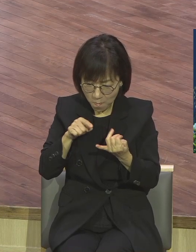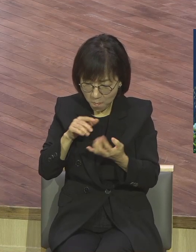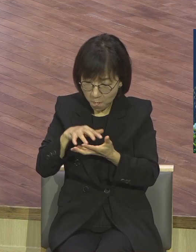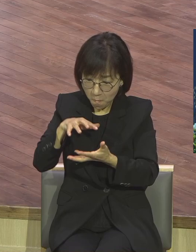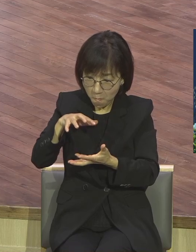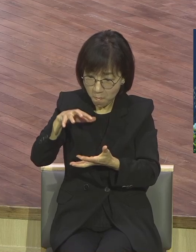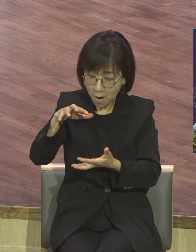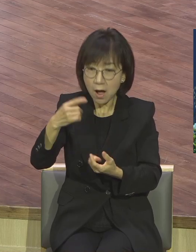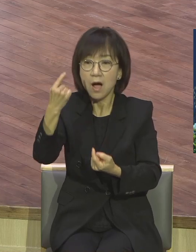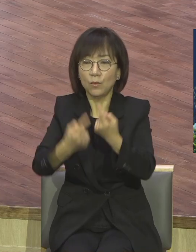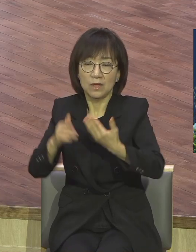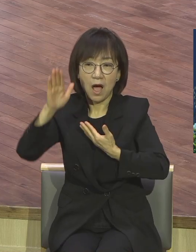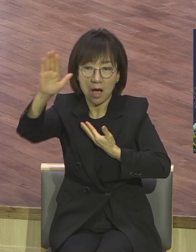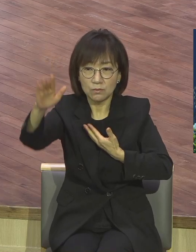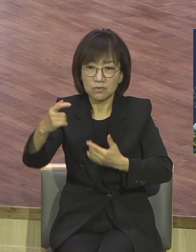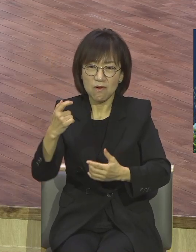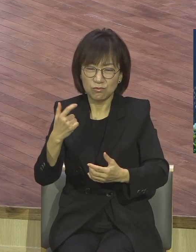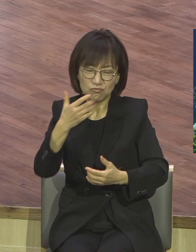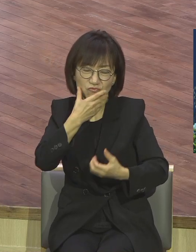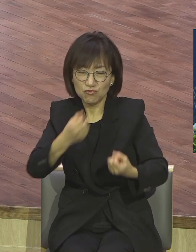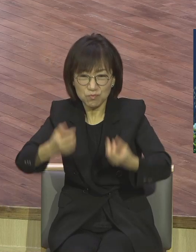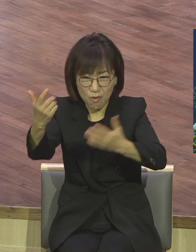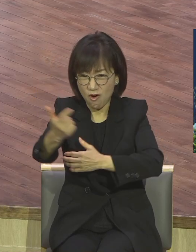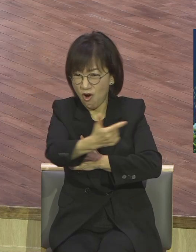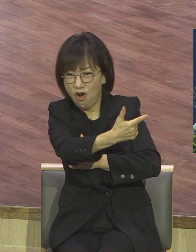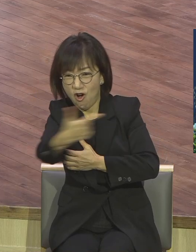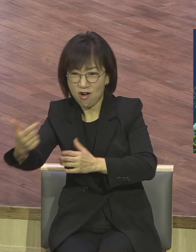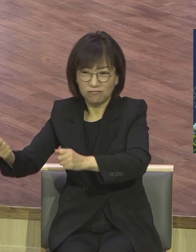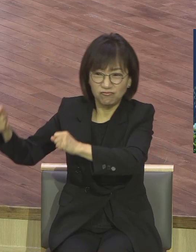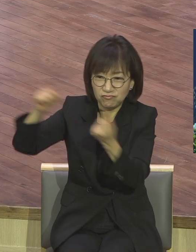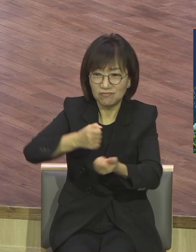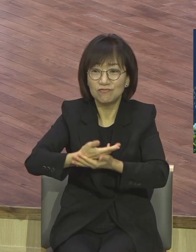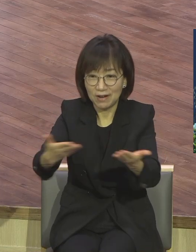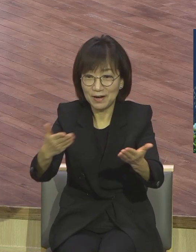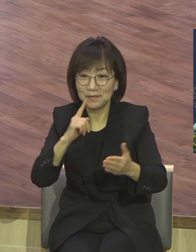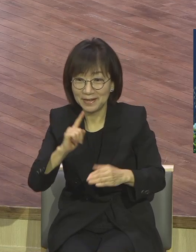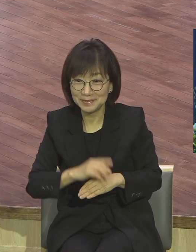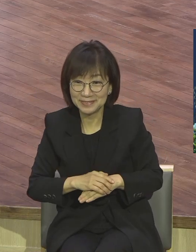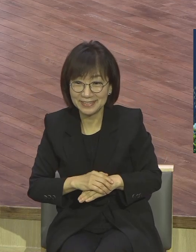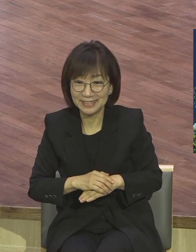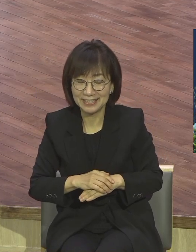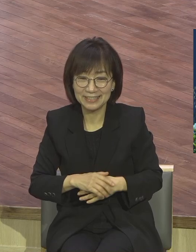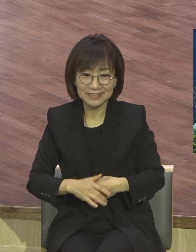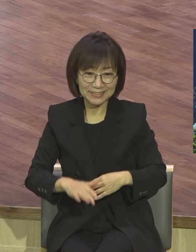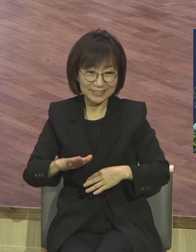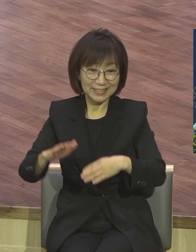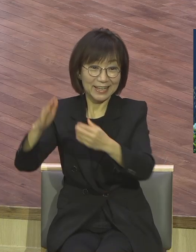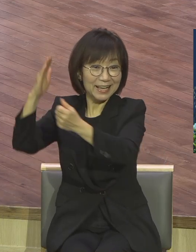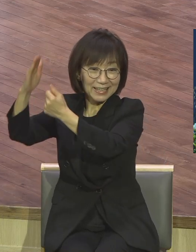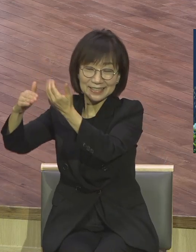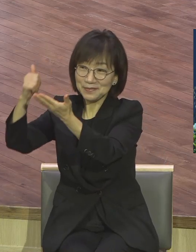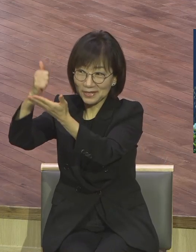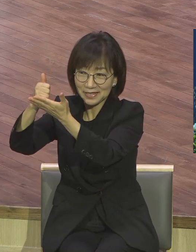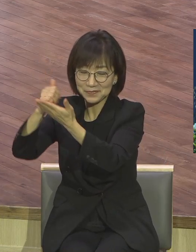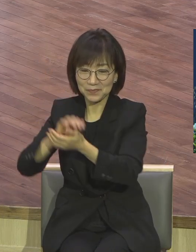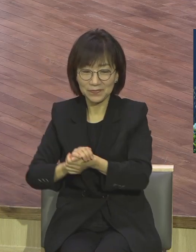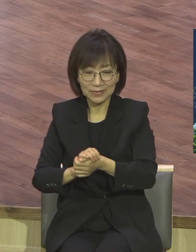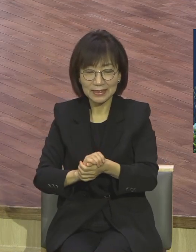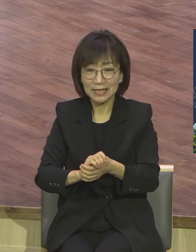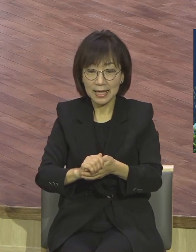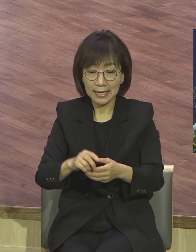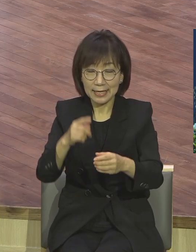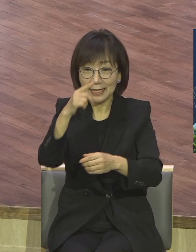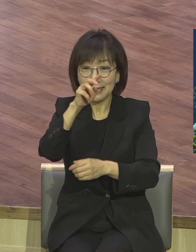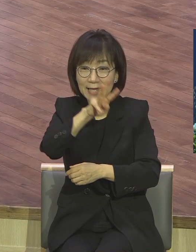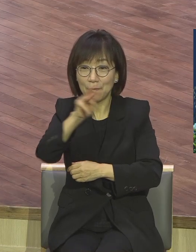나중 영광의 비전, 이게 뭡니까? 그것은 바로 하나님께서 예원교회를